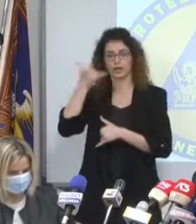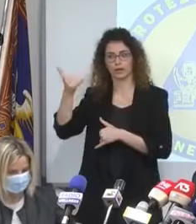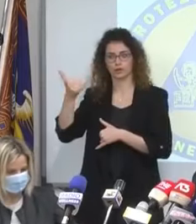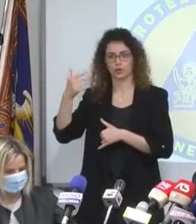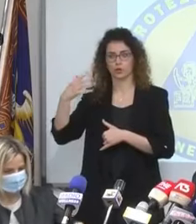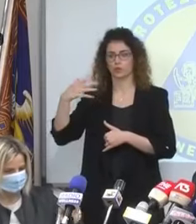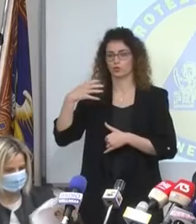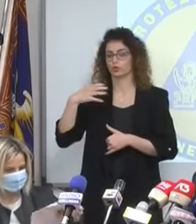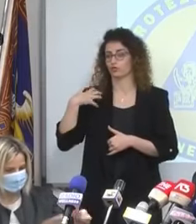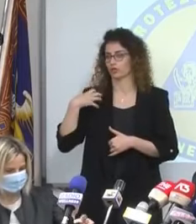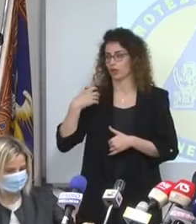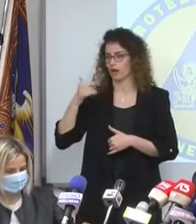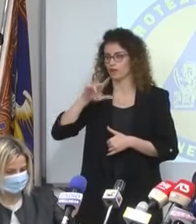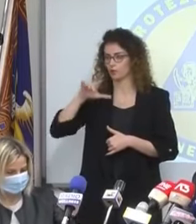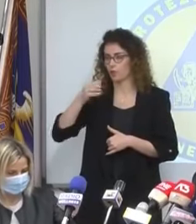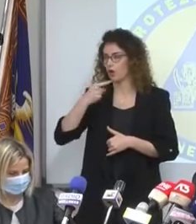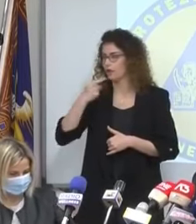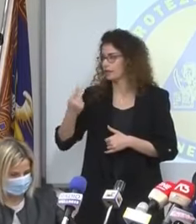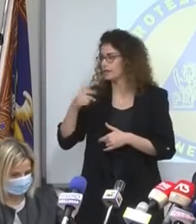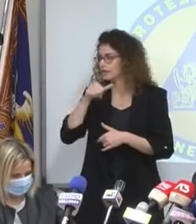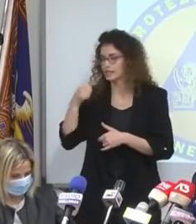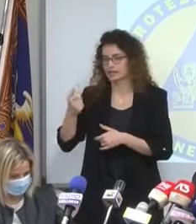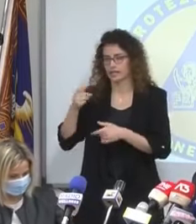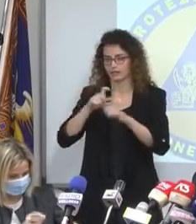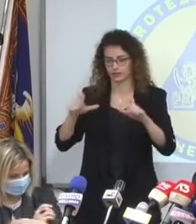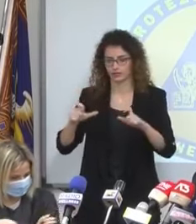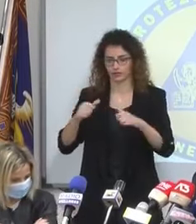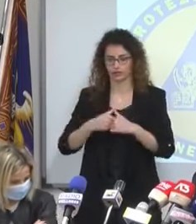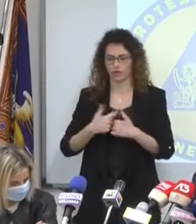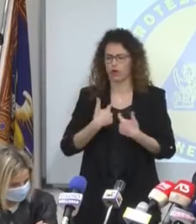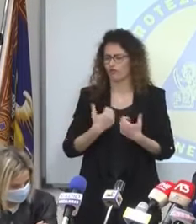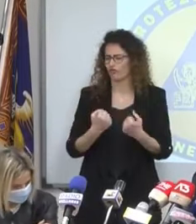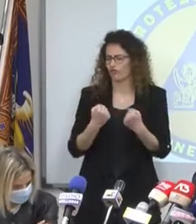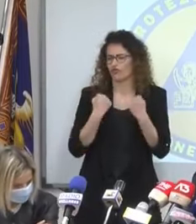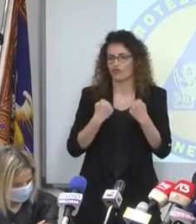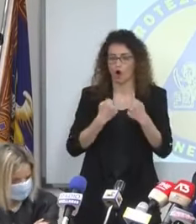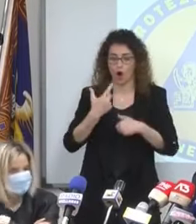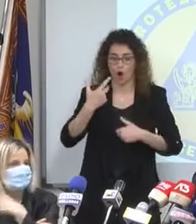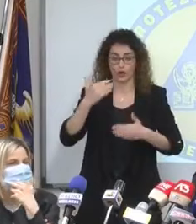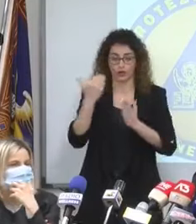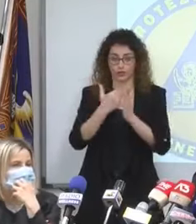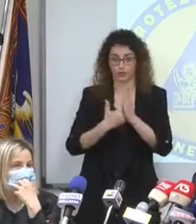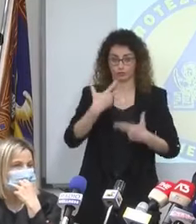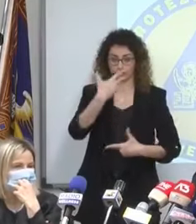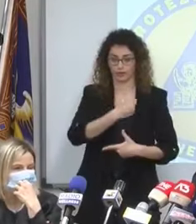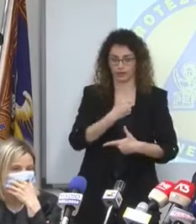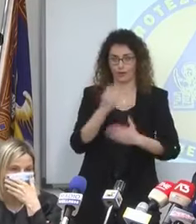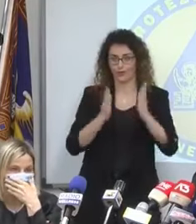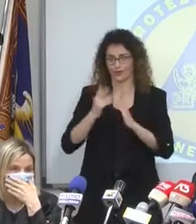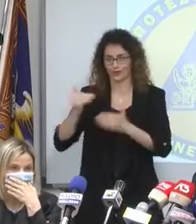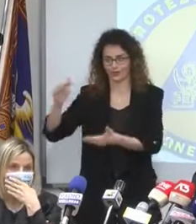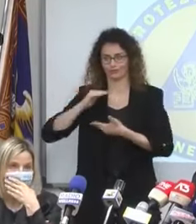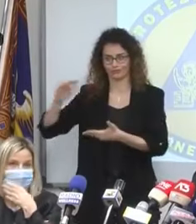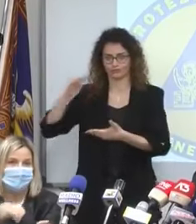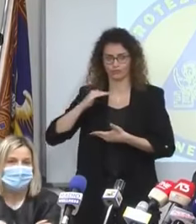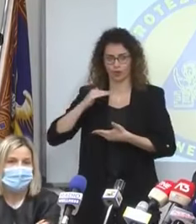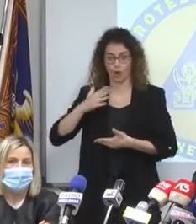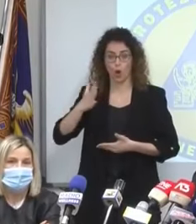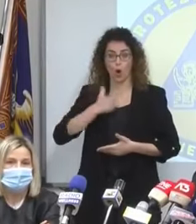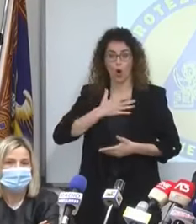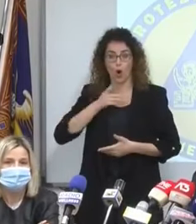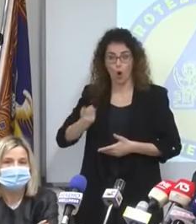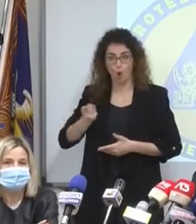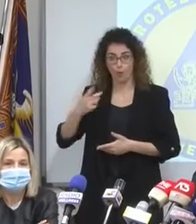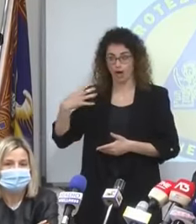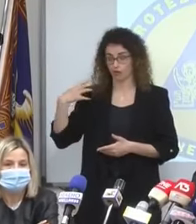che ci diano vaccini. Siamo troppo forti nelle vaccinazioni rispetto alle forniture. Oh, non è colpa del generale,